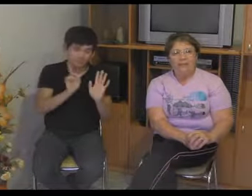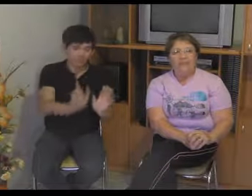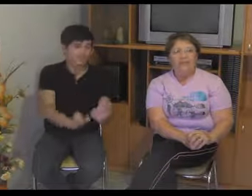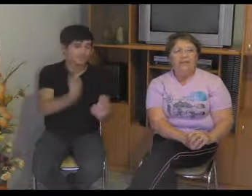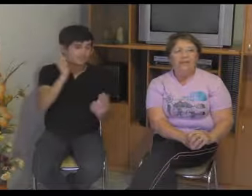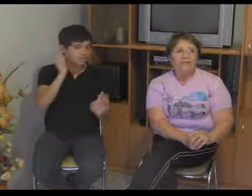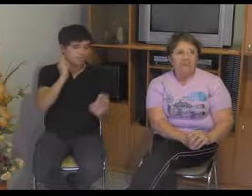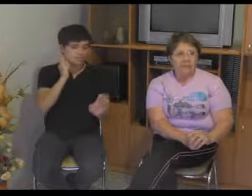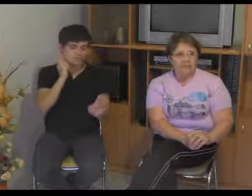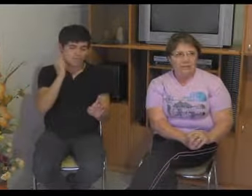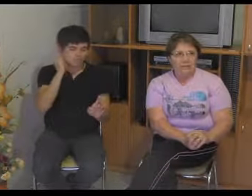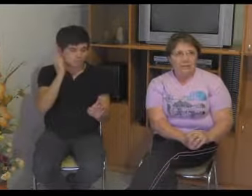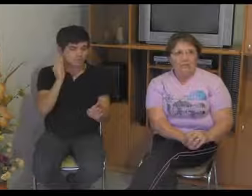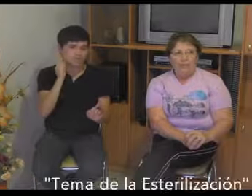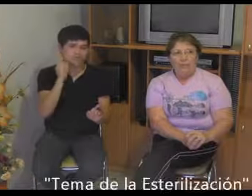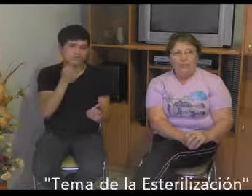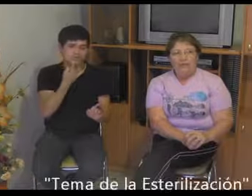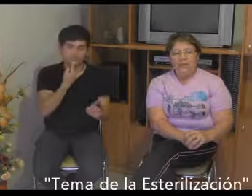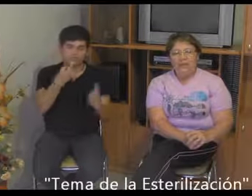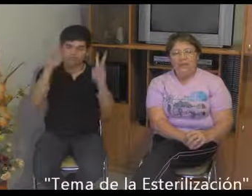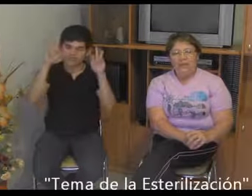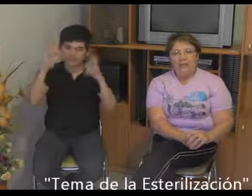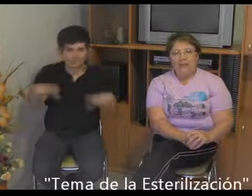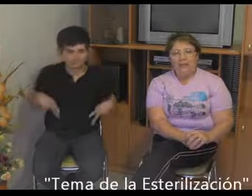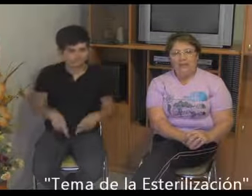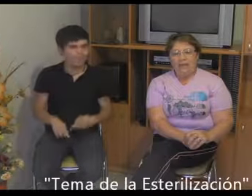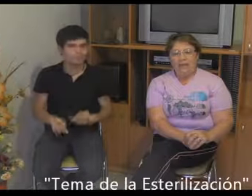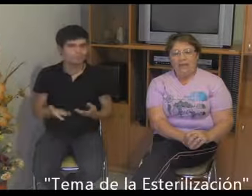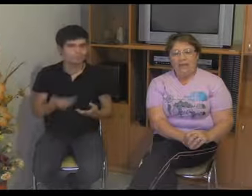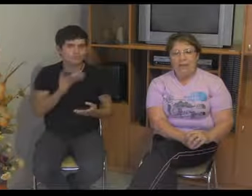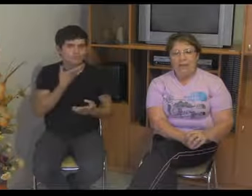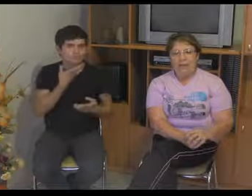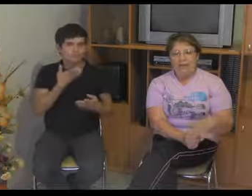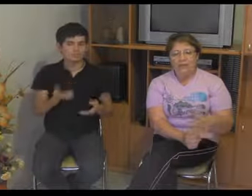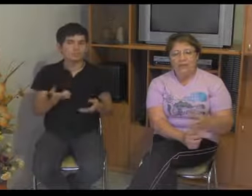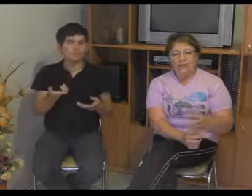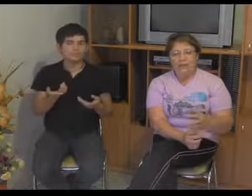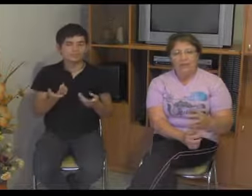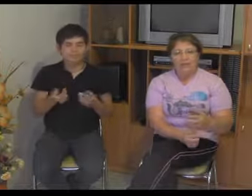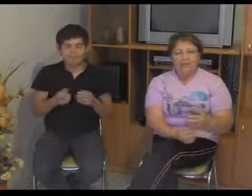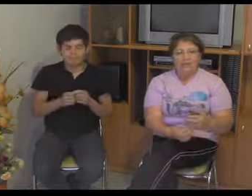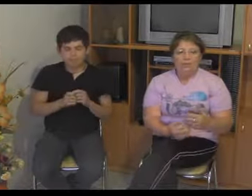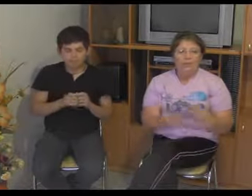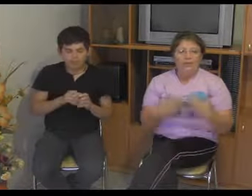esterilización. Porque las mujeres sordas, como no pueden